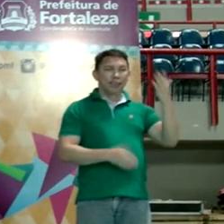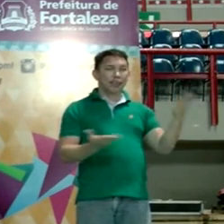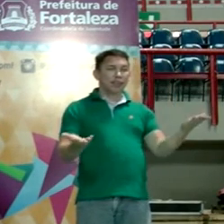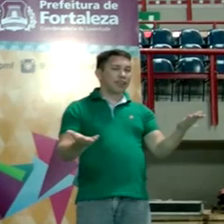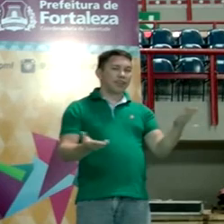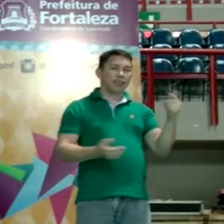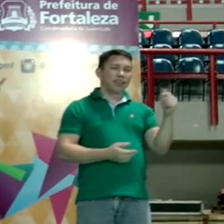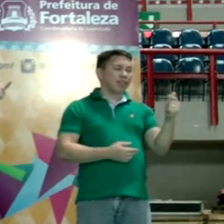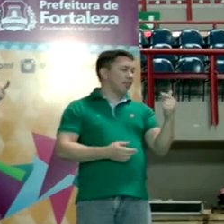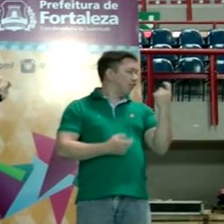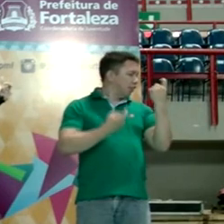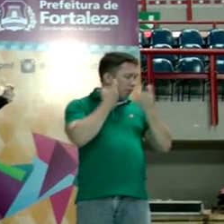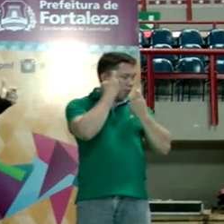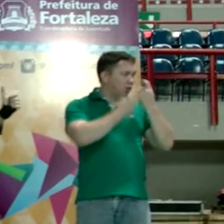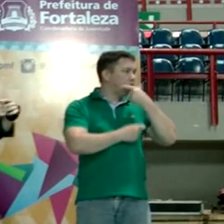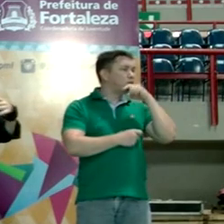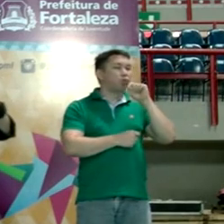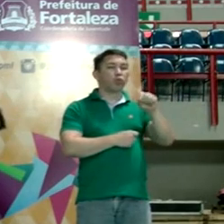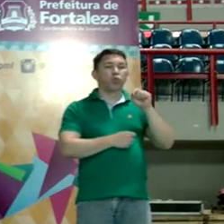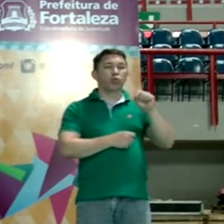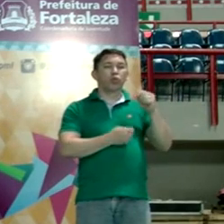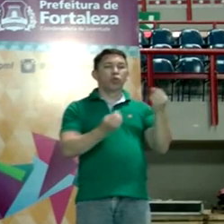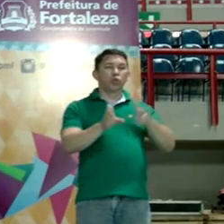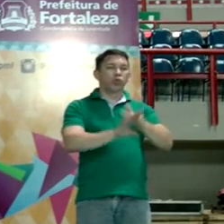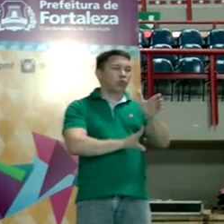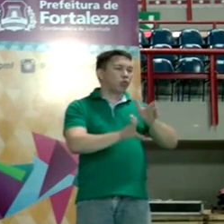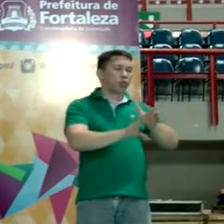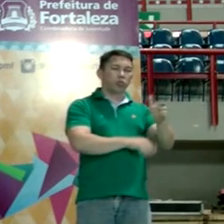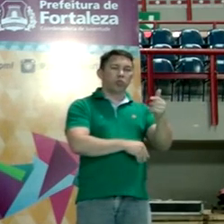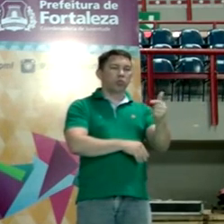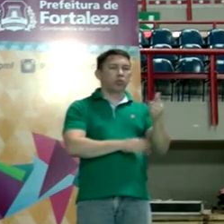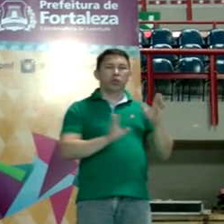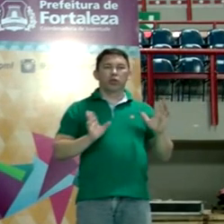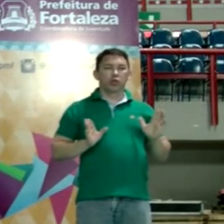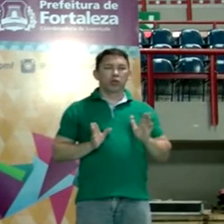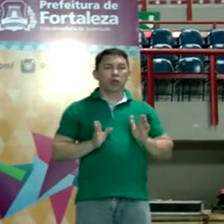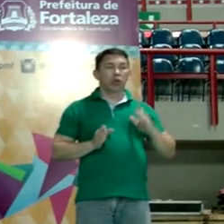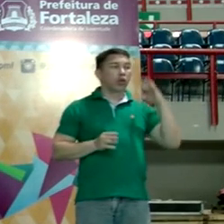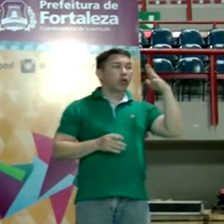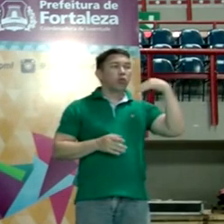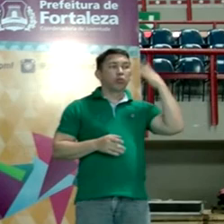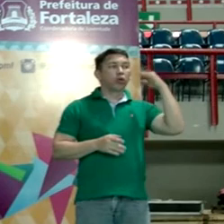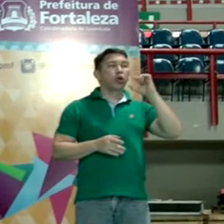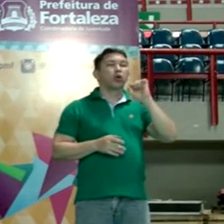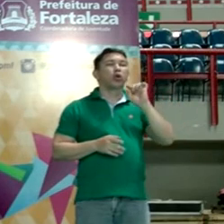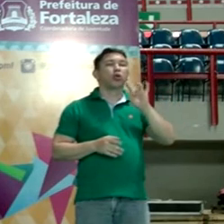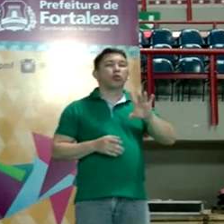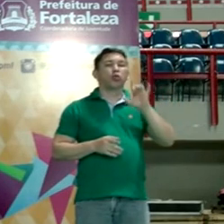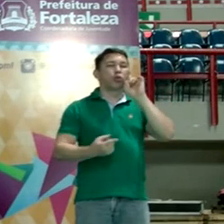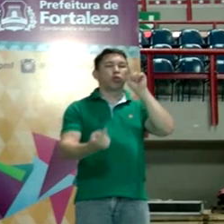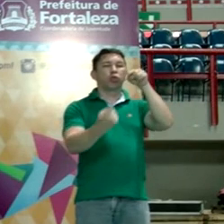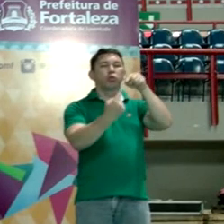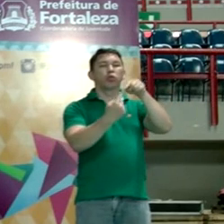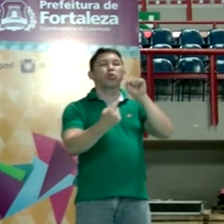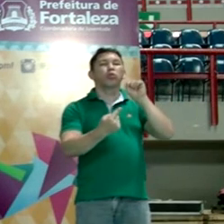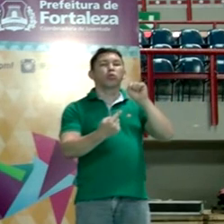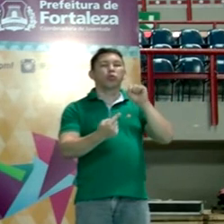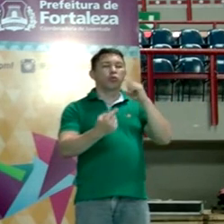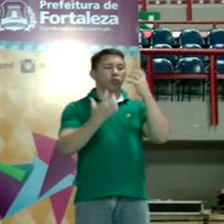ela não tem a preocupação de conscientização. Essa música, ela tem um objetivo